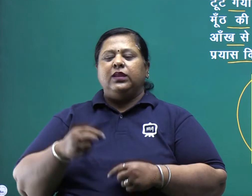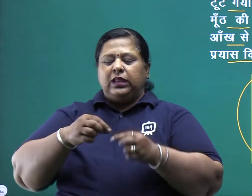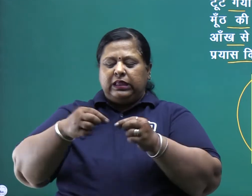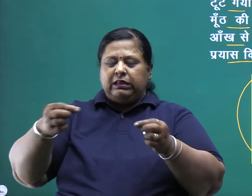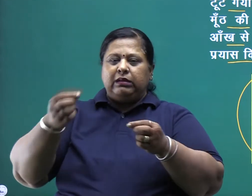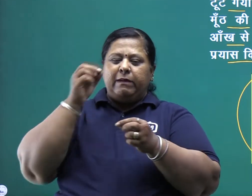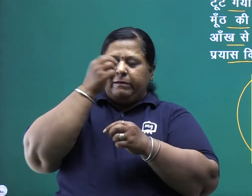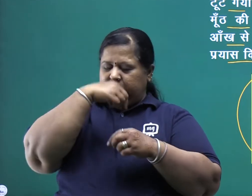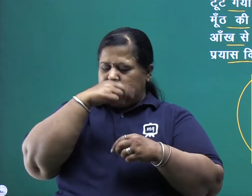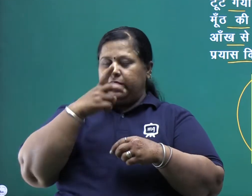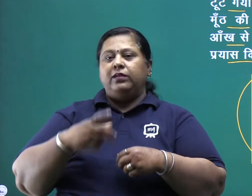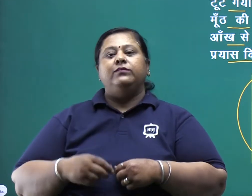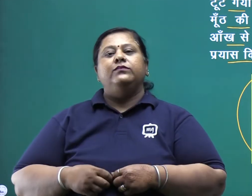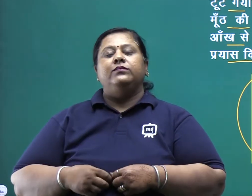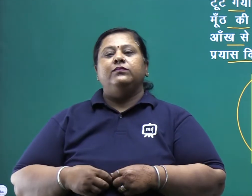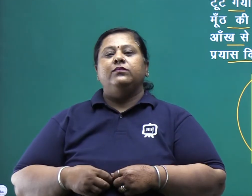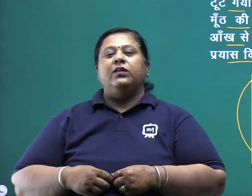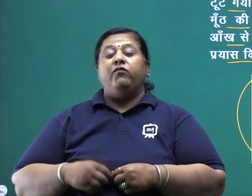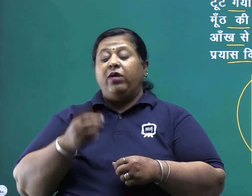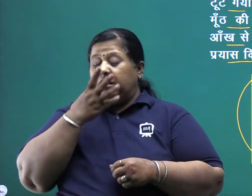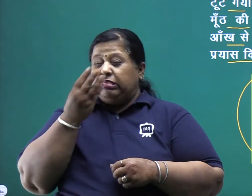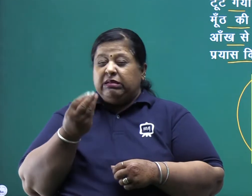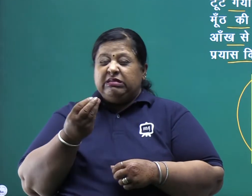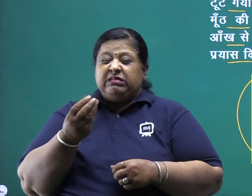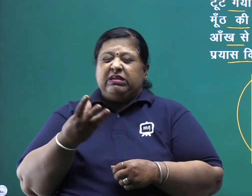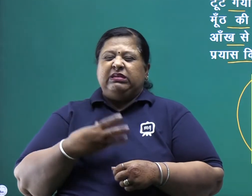तिनका पड़ने पर वह दर्द से